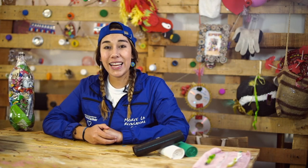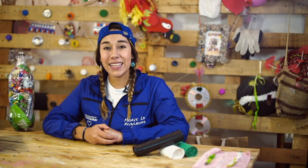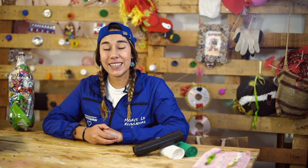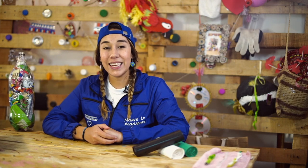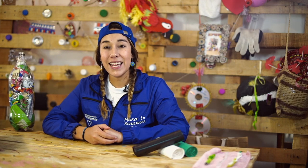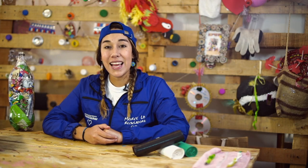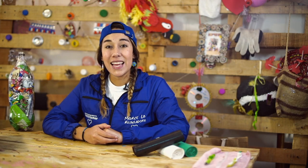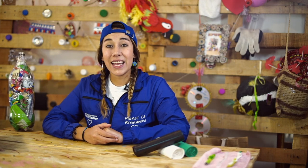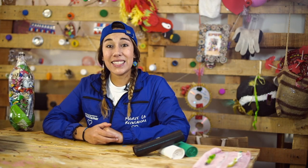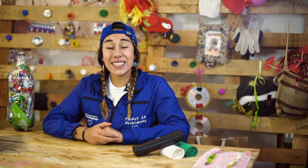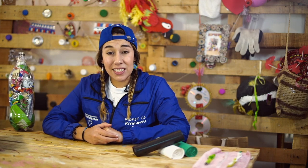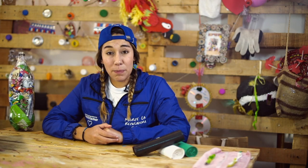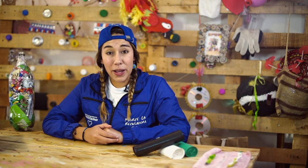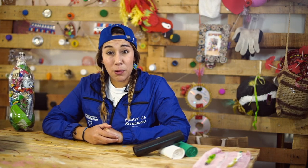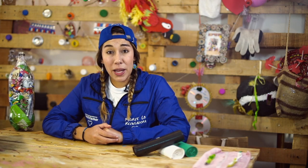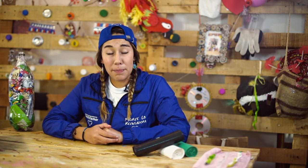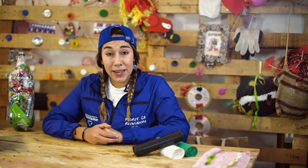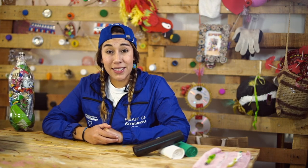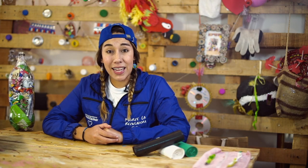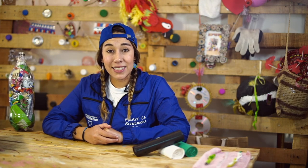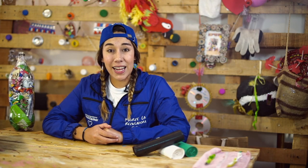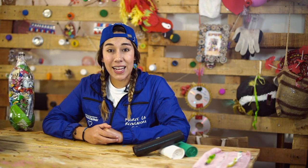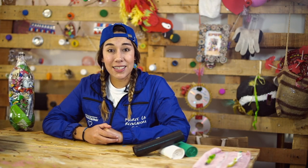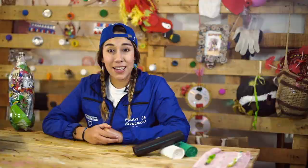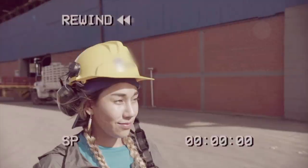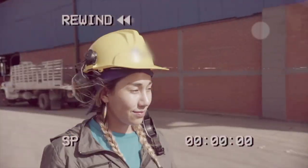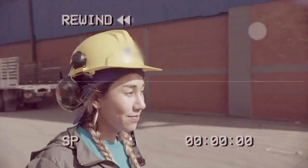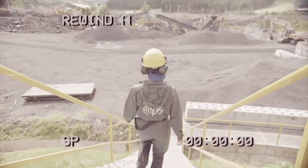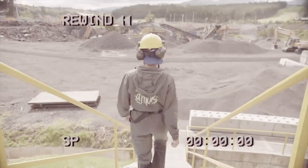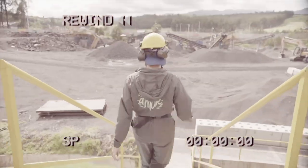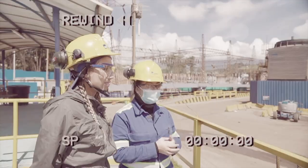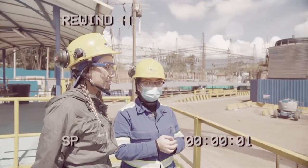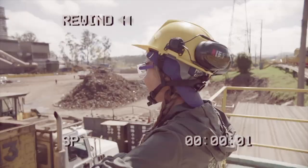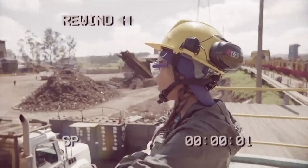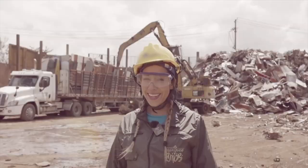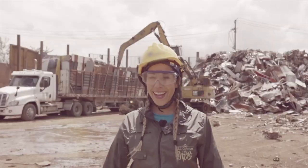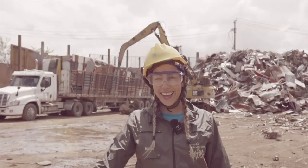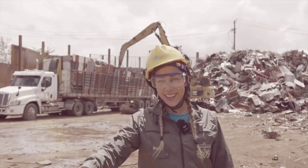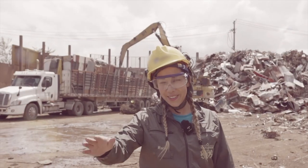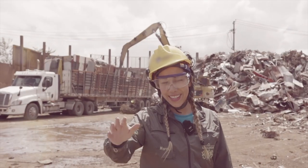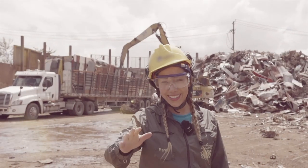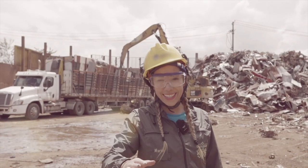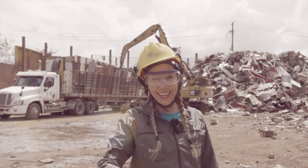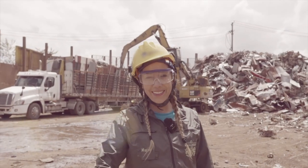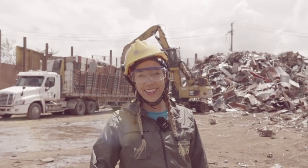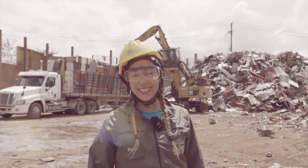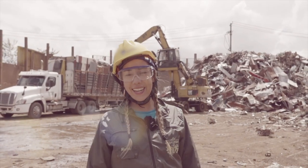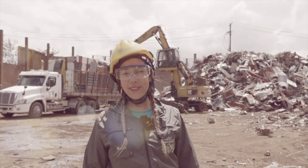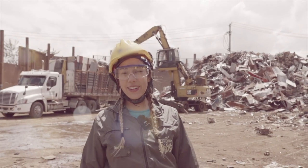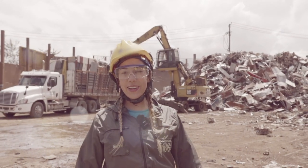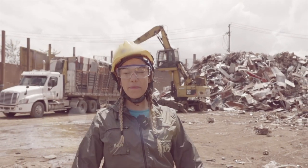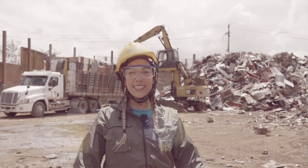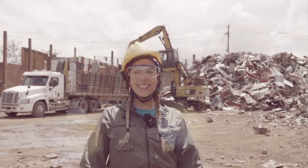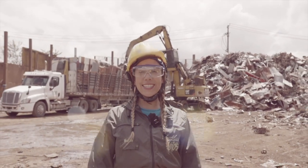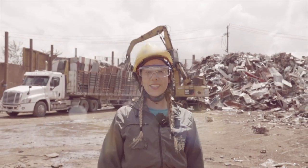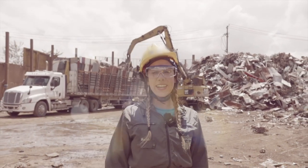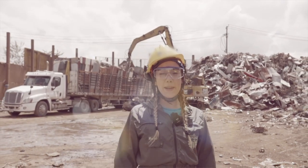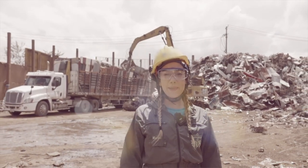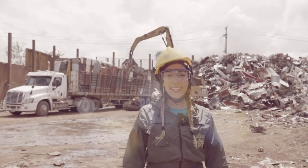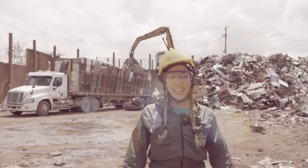gente que sí se puede cuidar el planeta desde la casa. Ah, no, mentira, mi reciclamor es lo que... Que no tiene que ir al